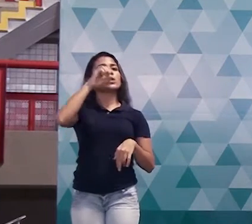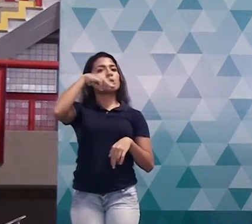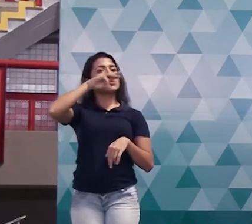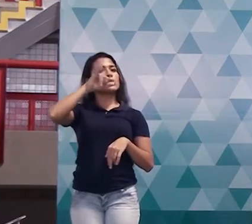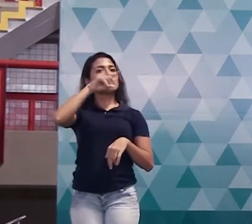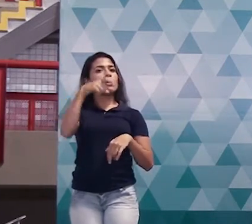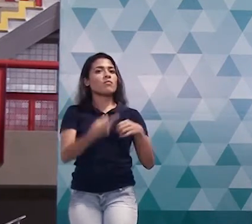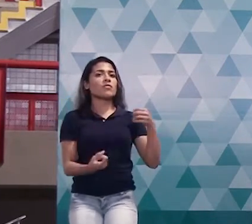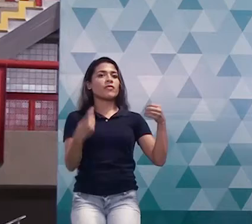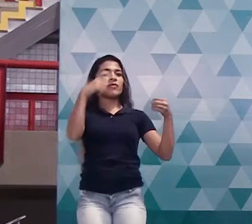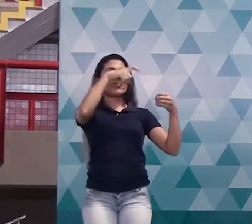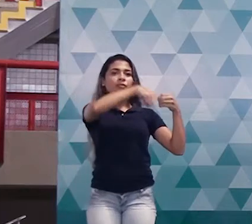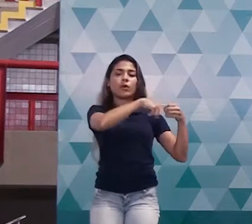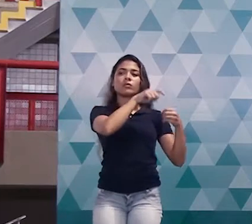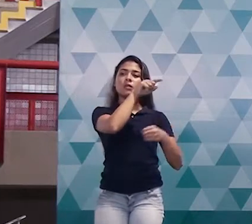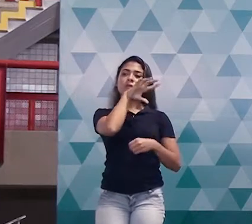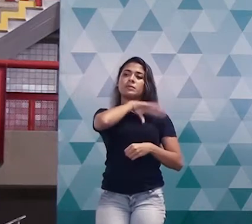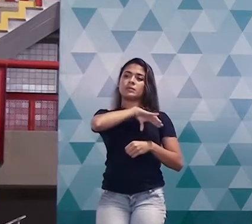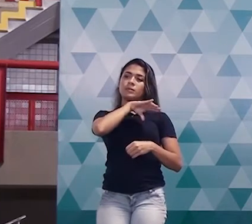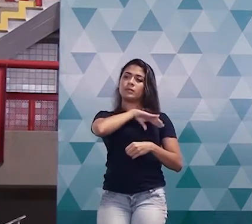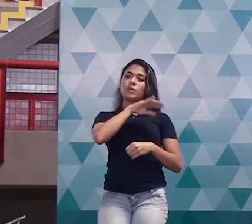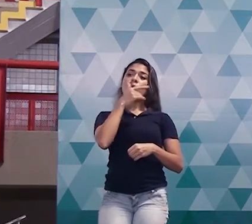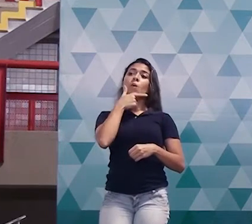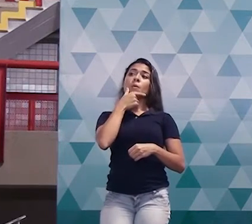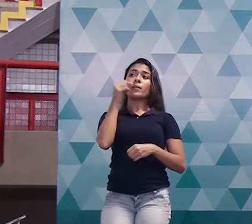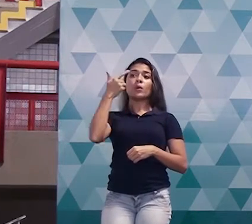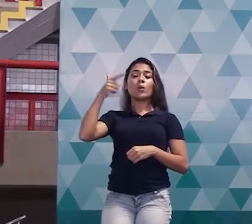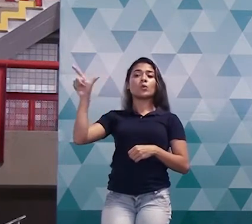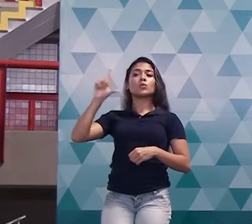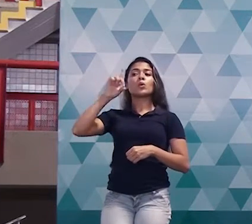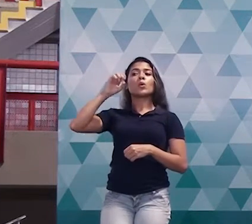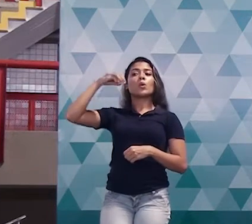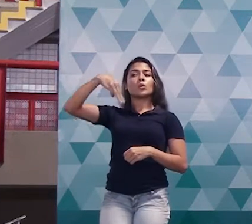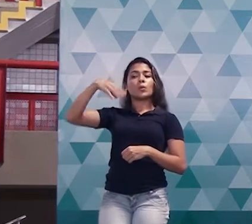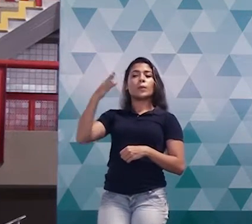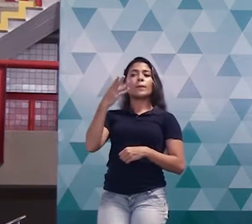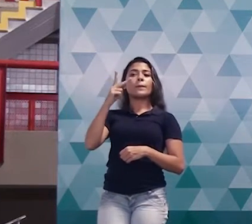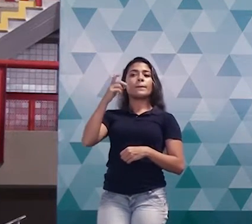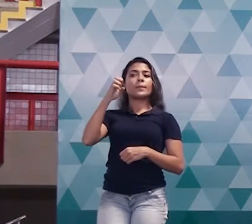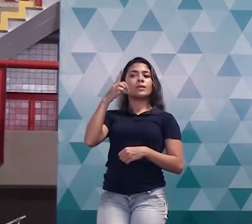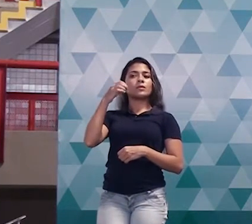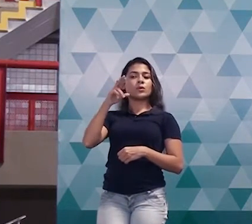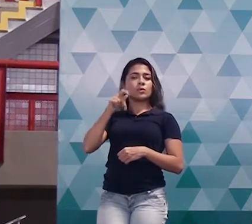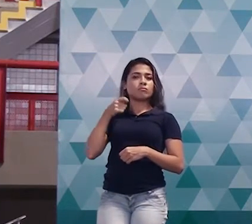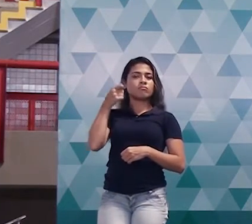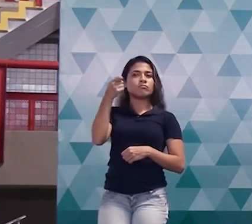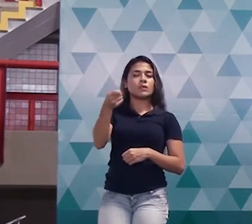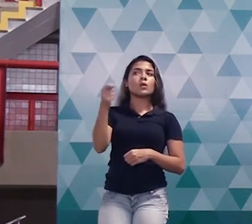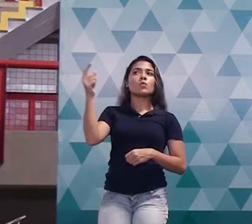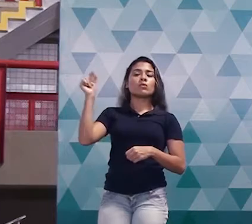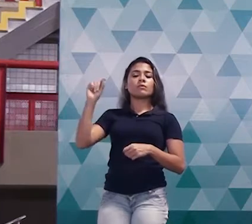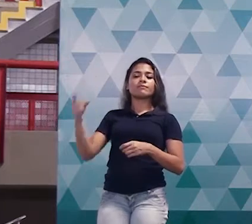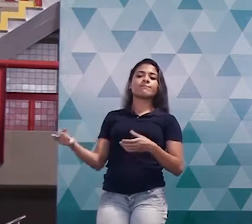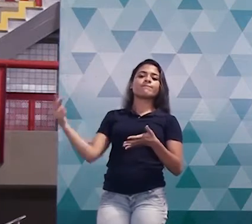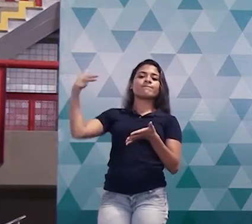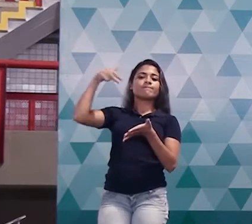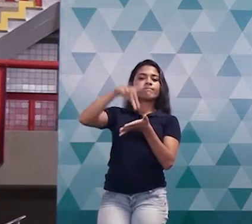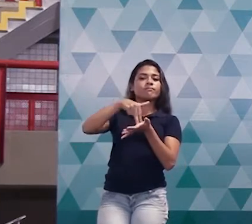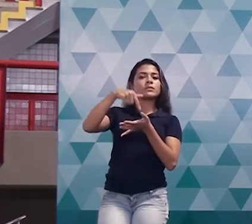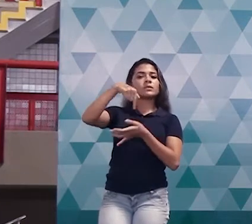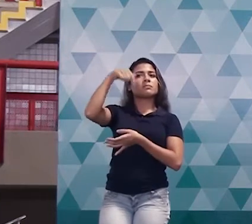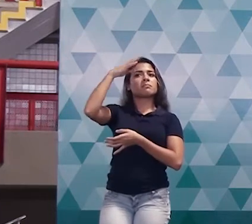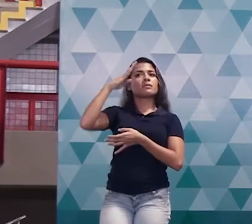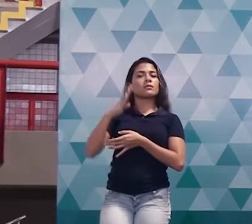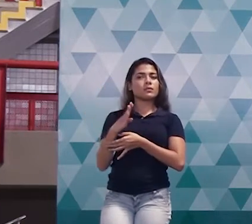Portugal, Dom Pedro vai ficar aqui no Brasil pressionado. Porque de um lado, as cortes portuguesas queriam recolonizar